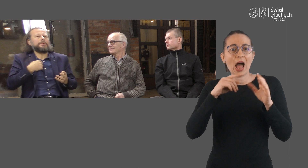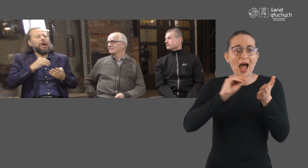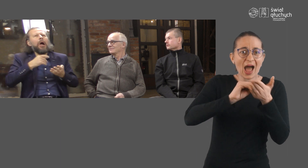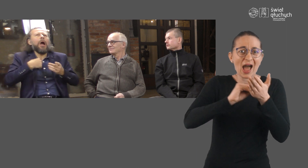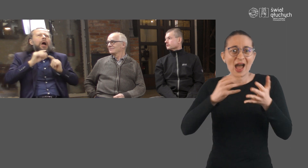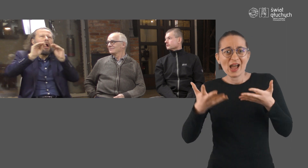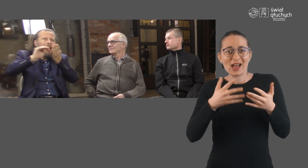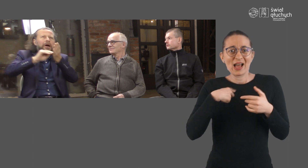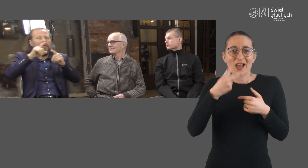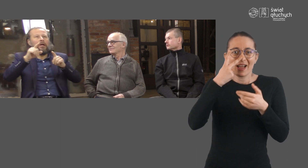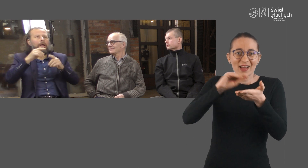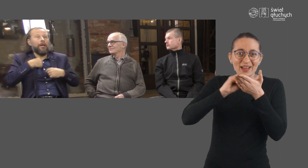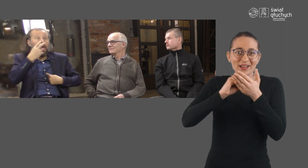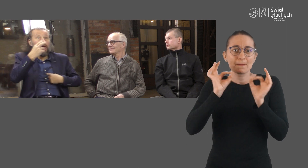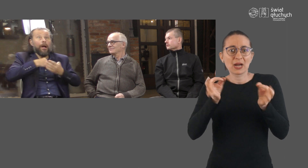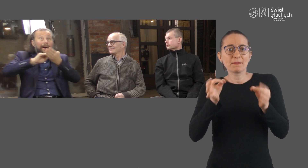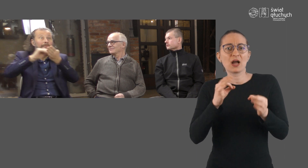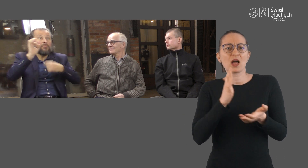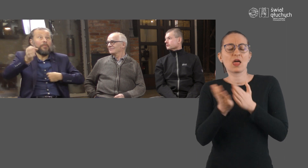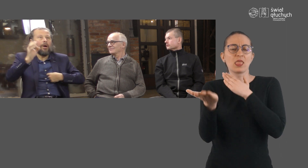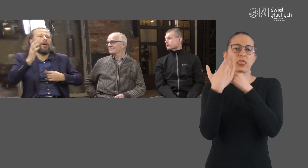niezadowolonych z tego, bo on mówił.